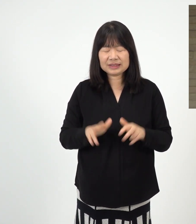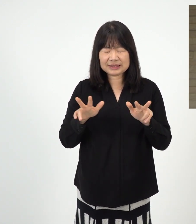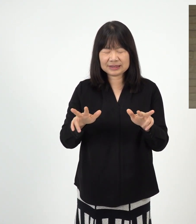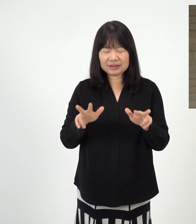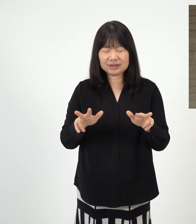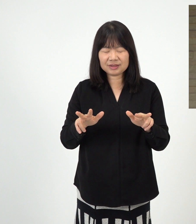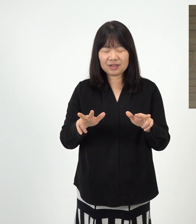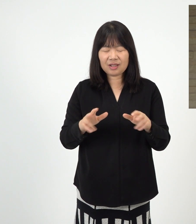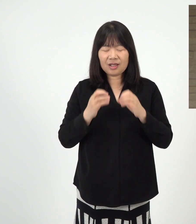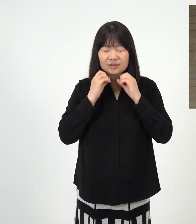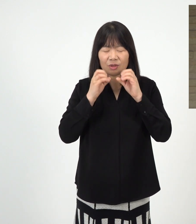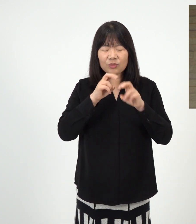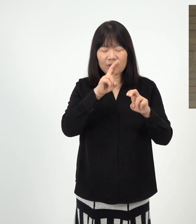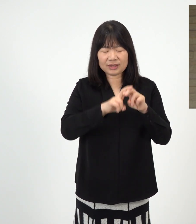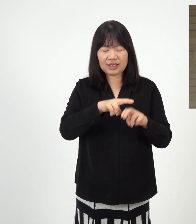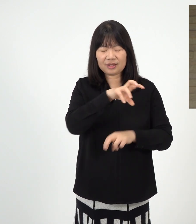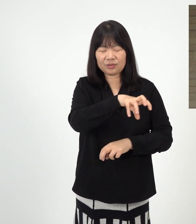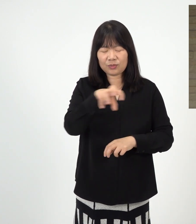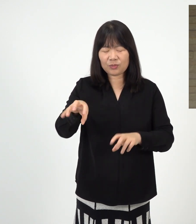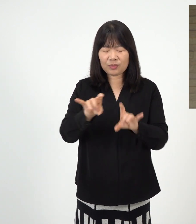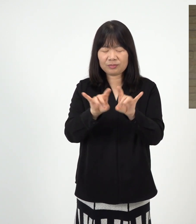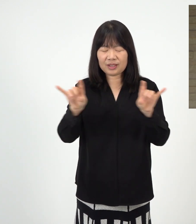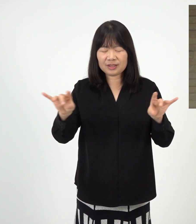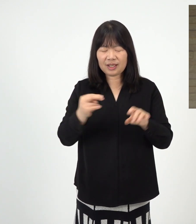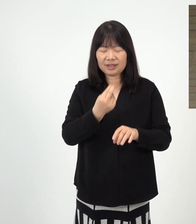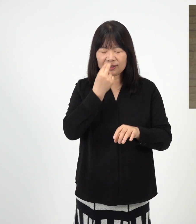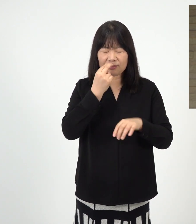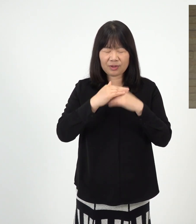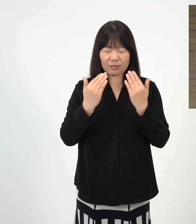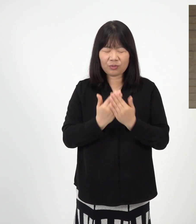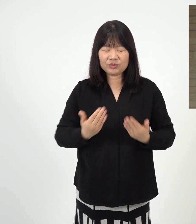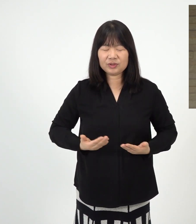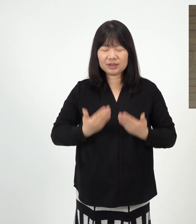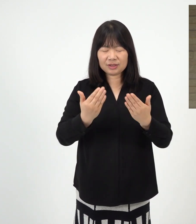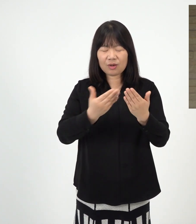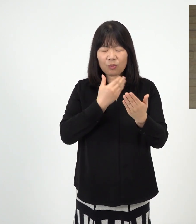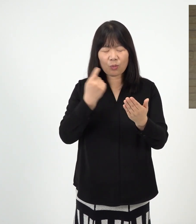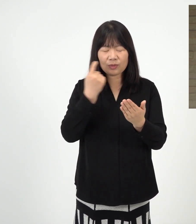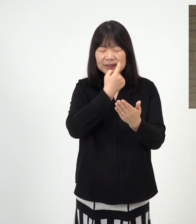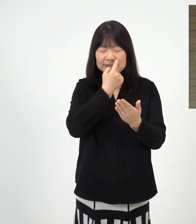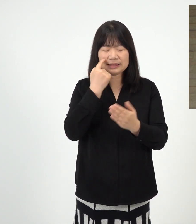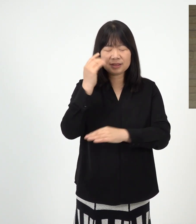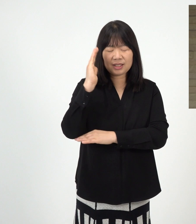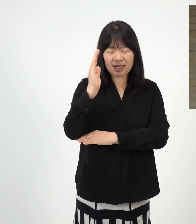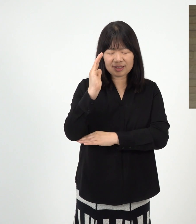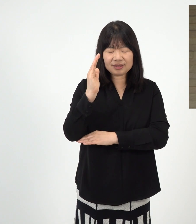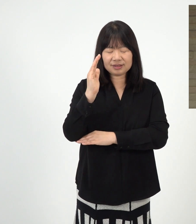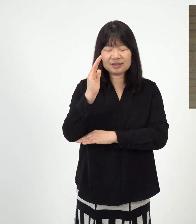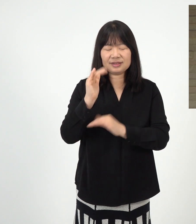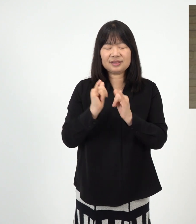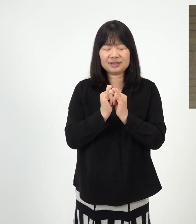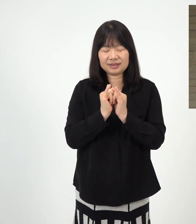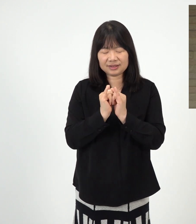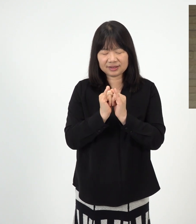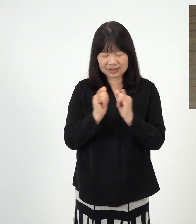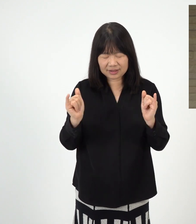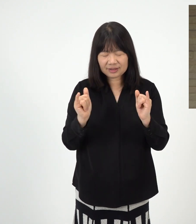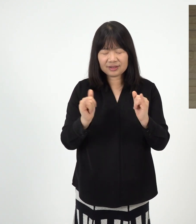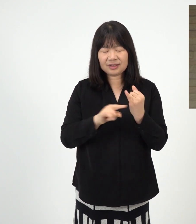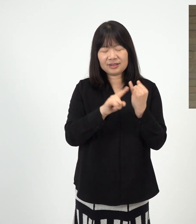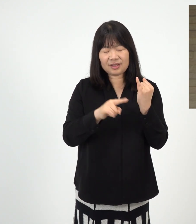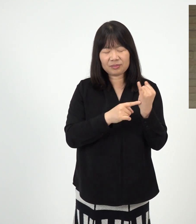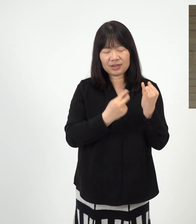지금도 선교의 현장에서 생명 다하여 복음을 증언하는 복음의 동지들,